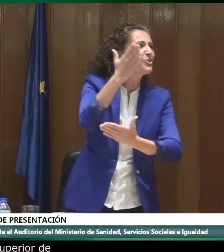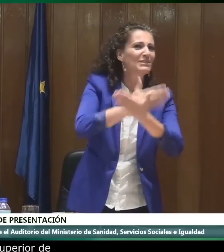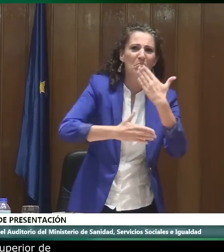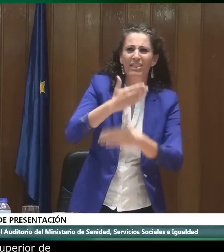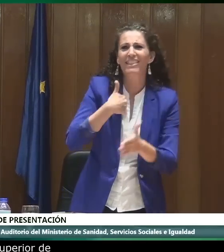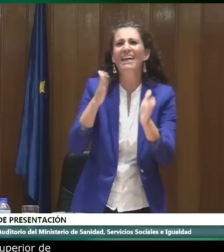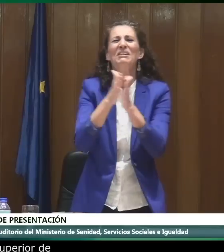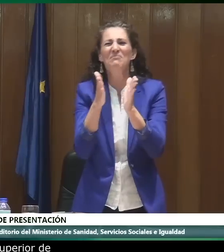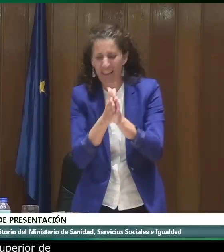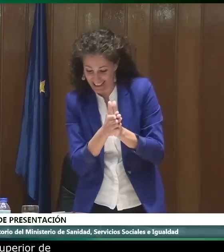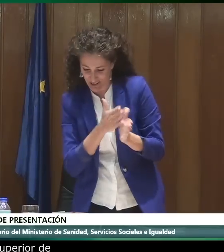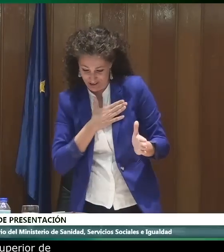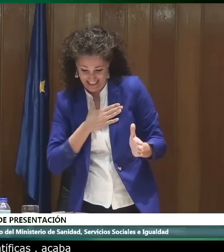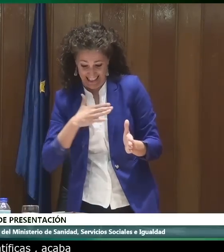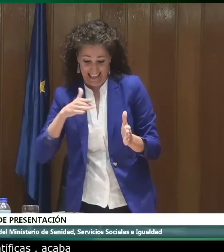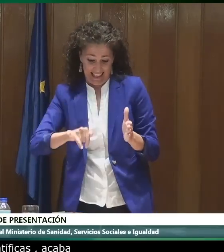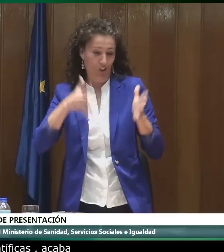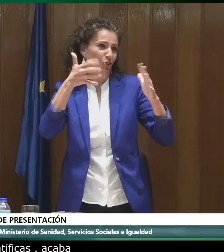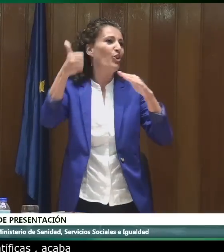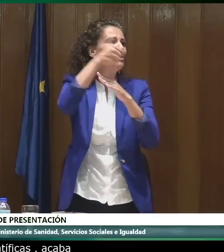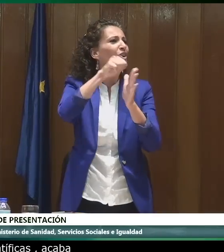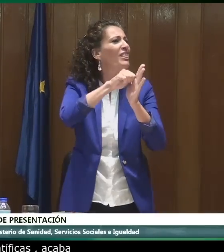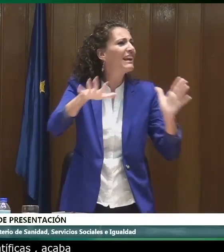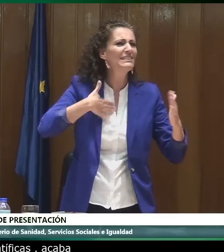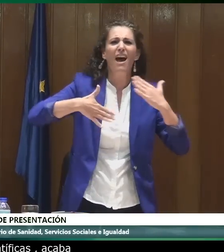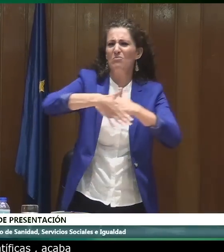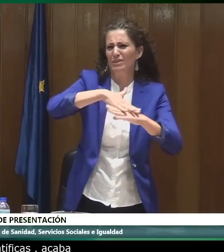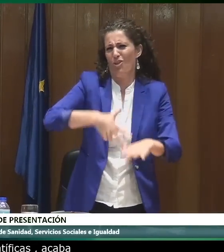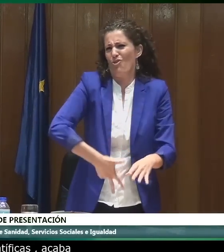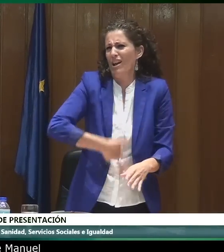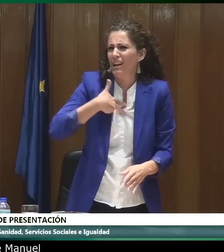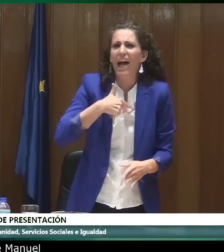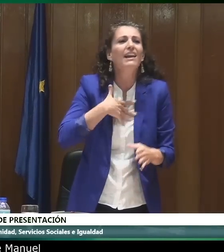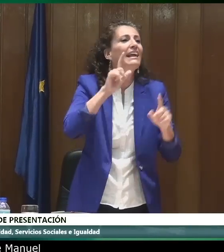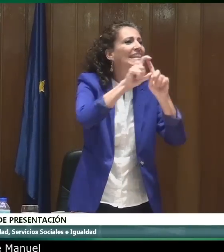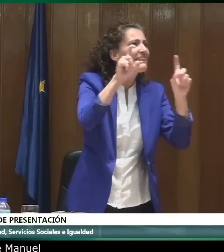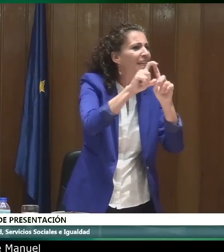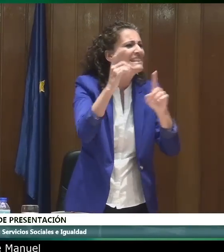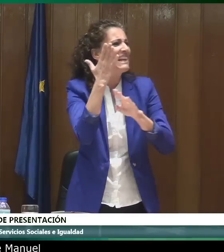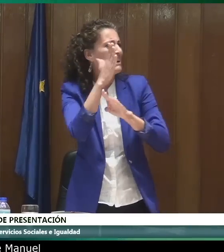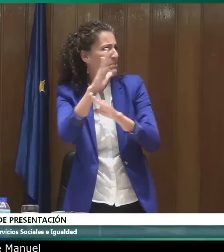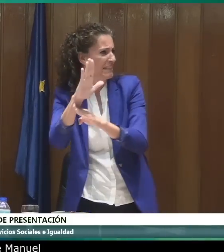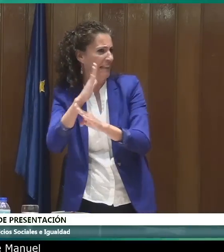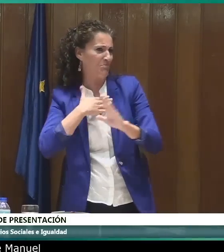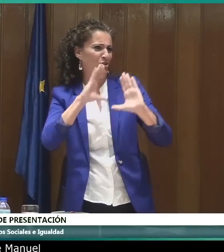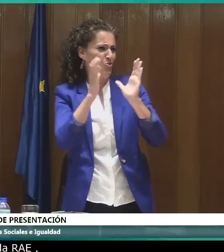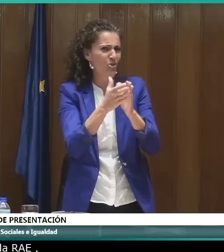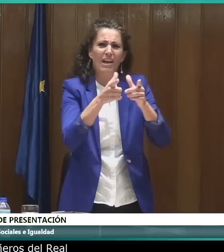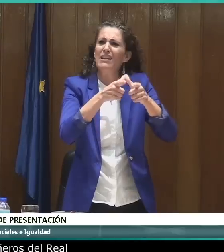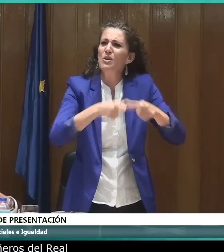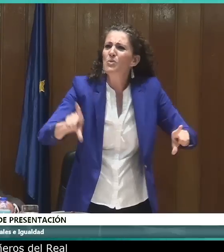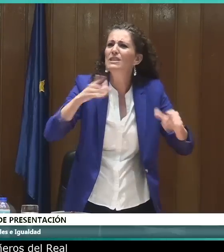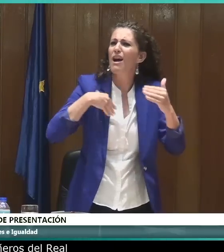Compañeros del Real Patronato sobre Discapacidad, del Consejo Rector del CENESA, Administración General, entidades